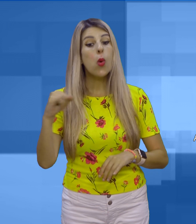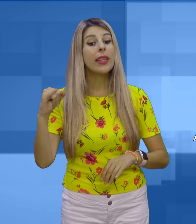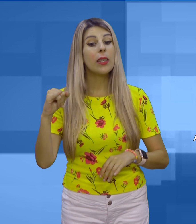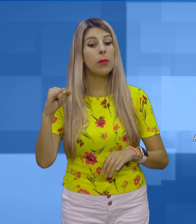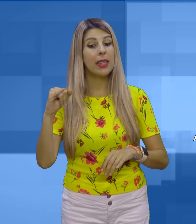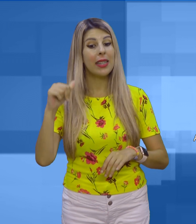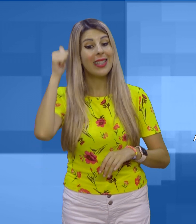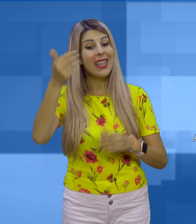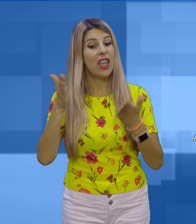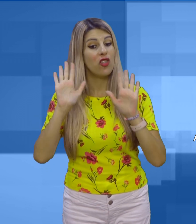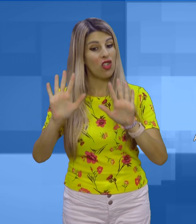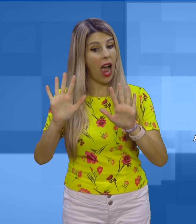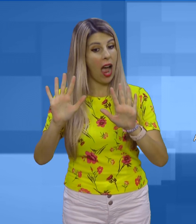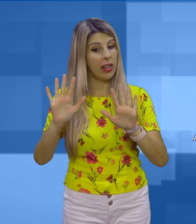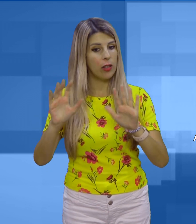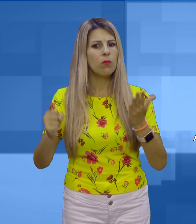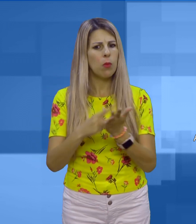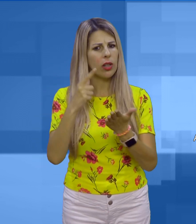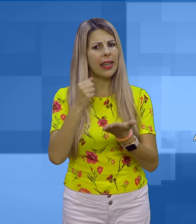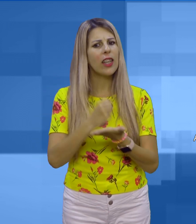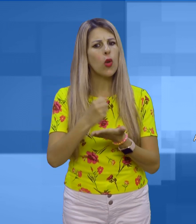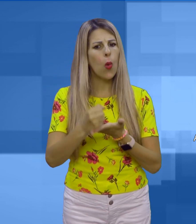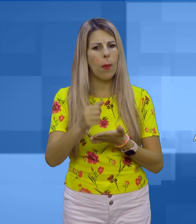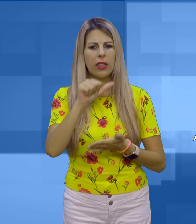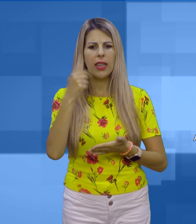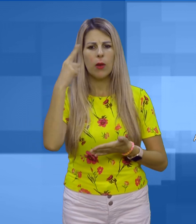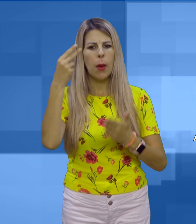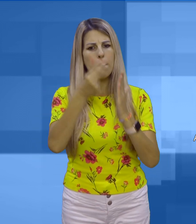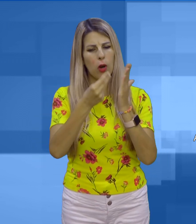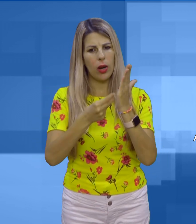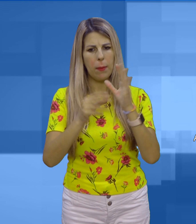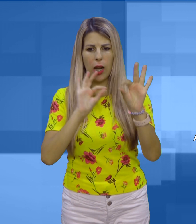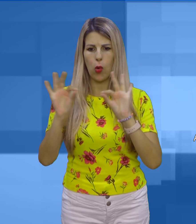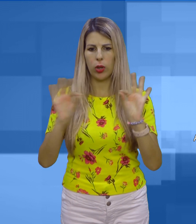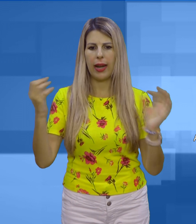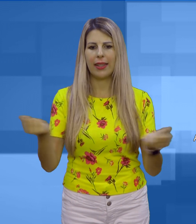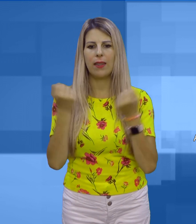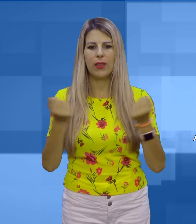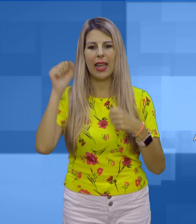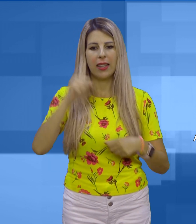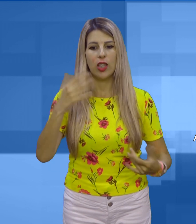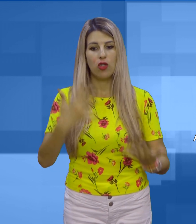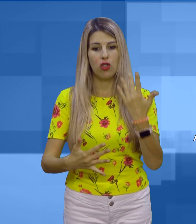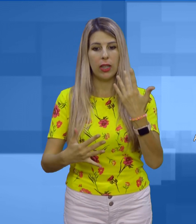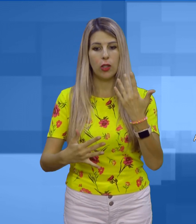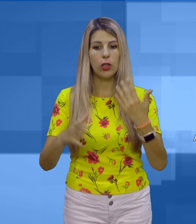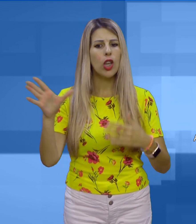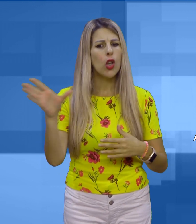importante documento che serve per programmare e coordinare le attività antincendio di tutte le componenti